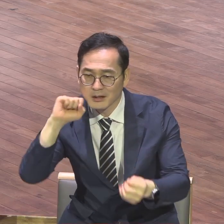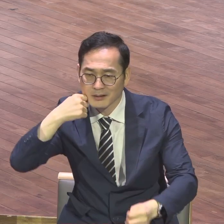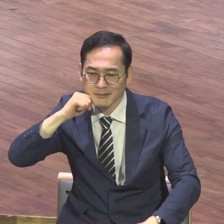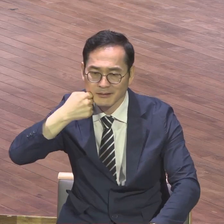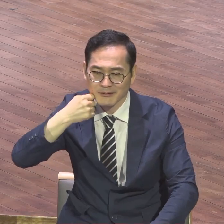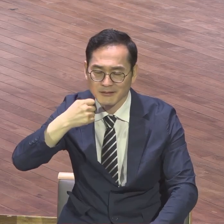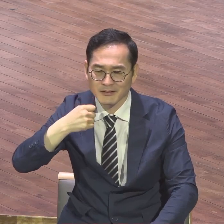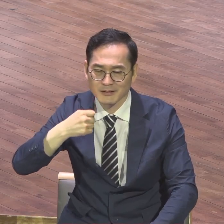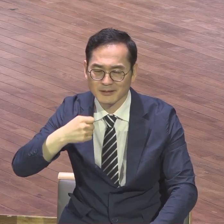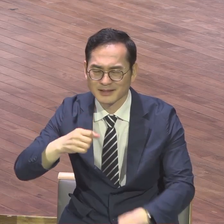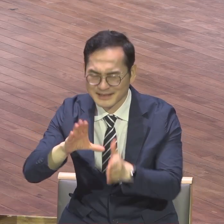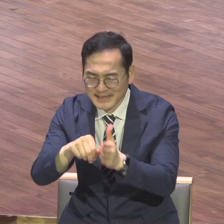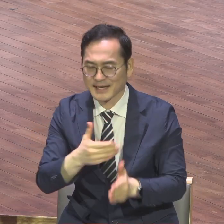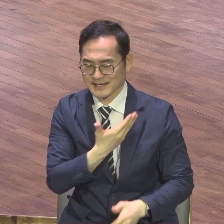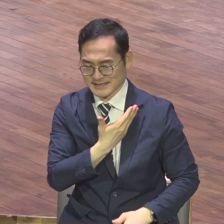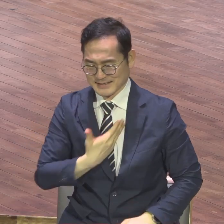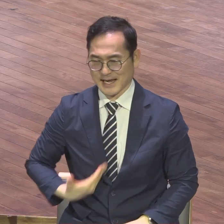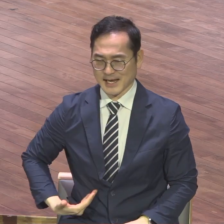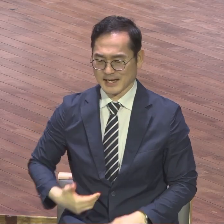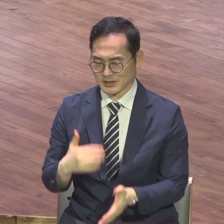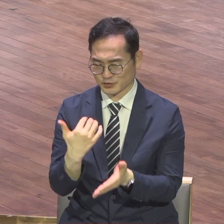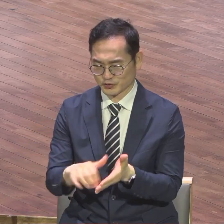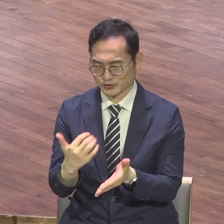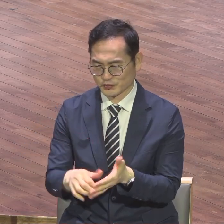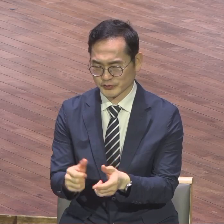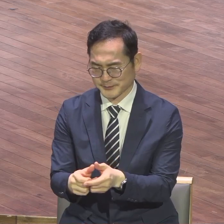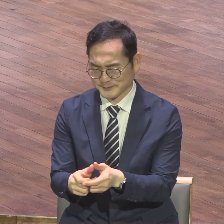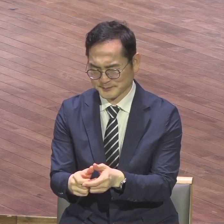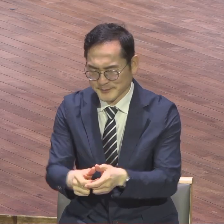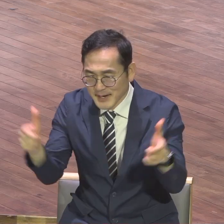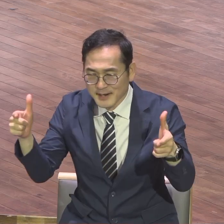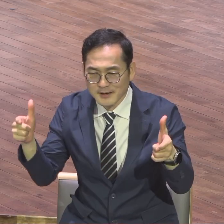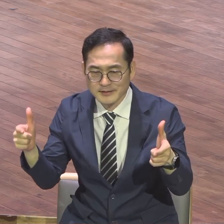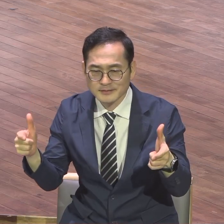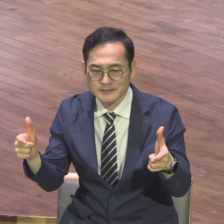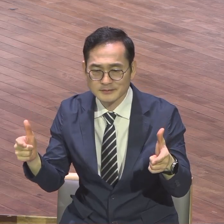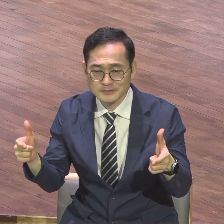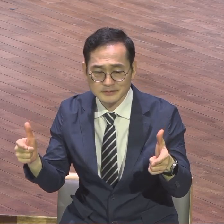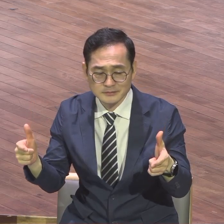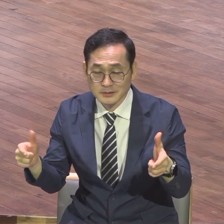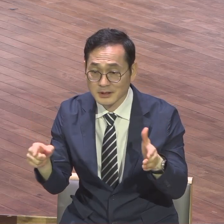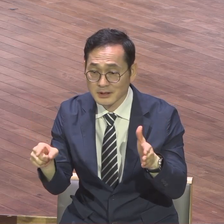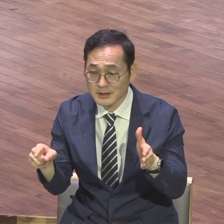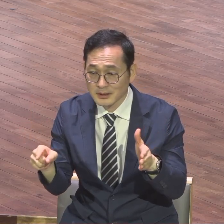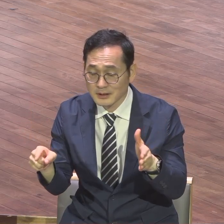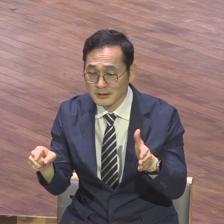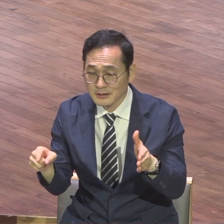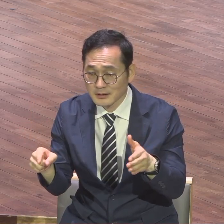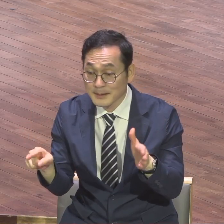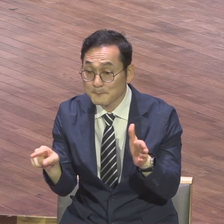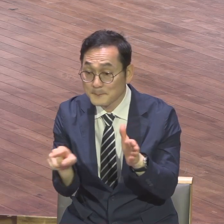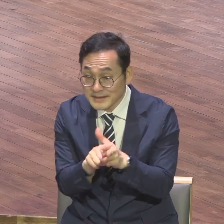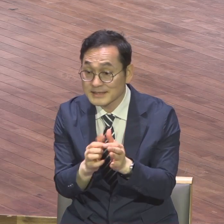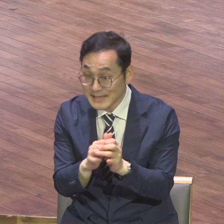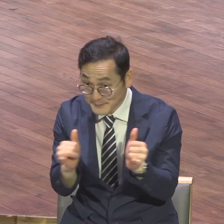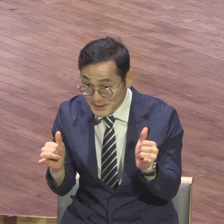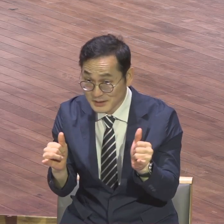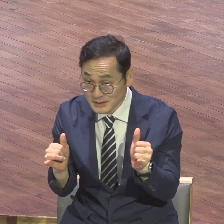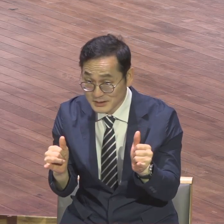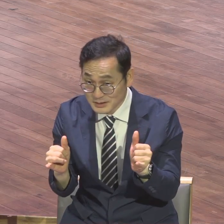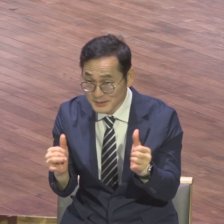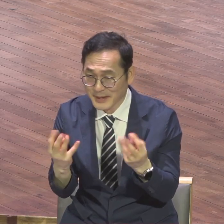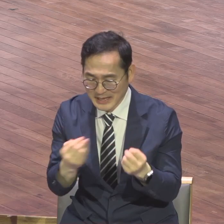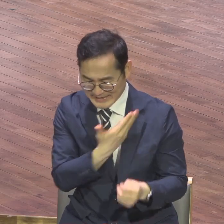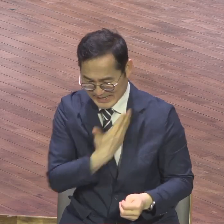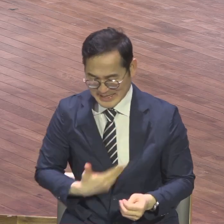그때 제자가 더 많아졌다라고 밝혔는데 믿는 자들이 많아졌다 이 말이요. 제자가 많았다